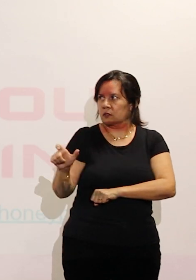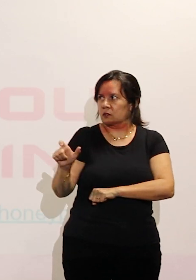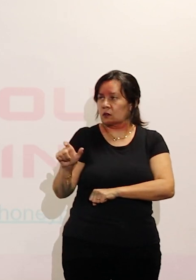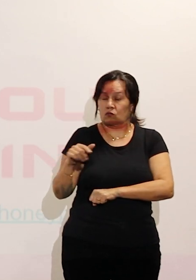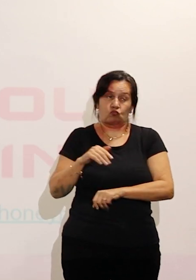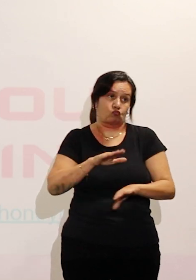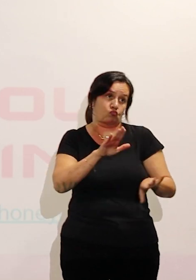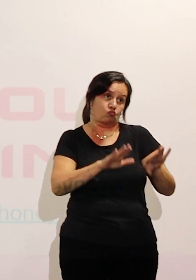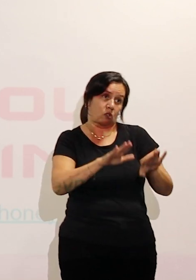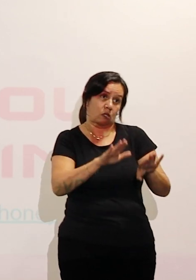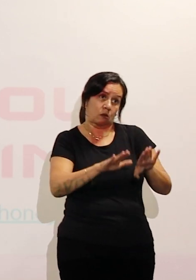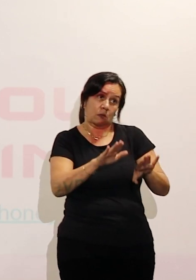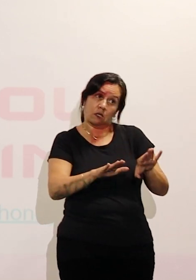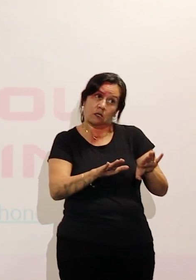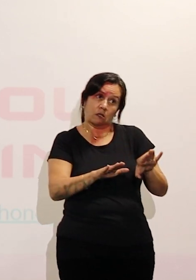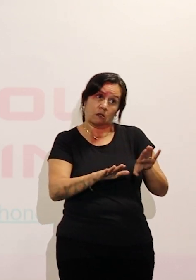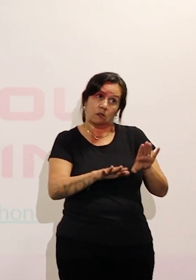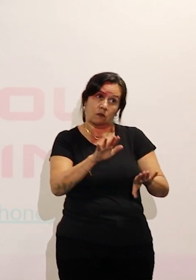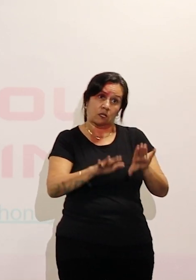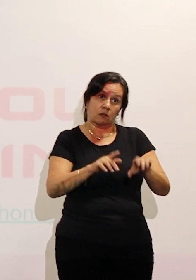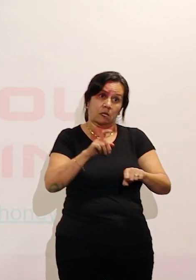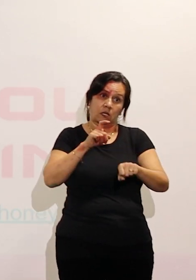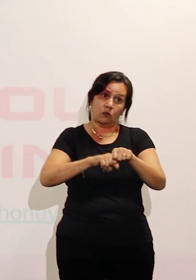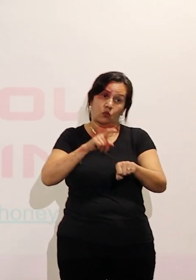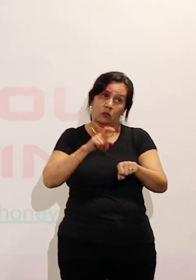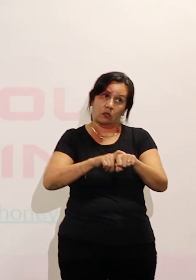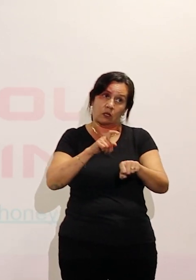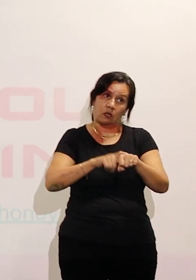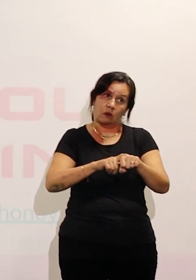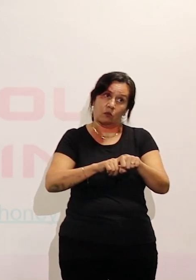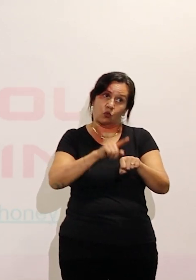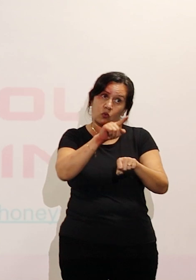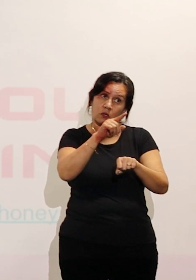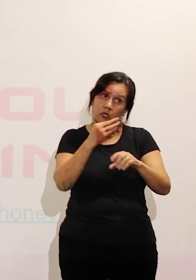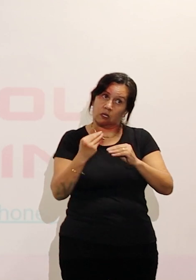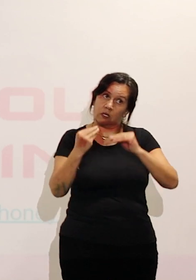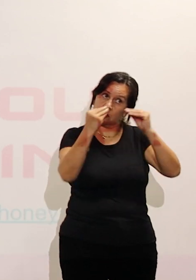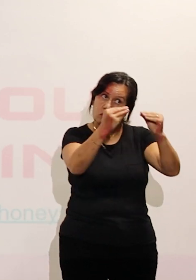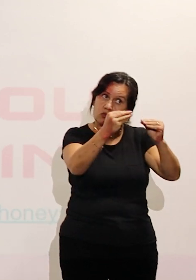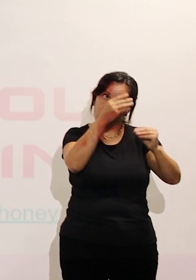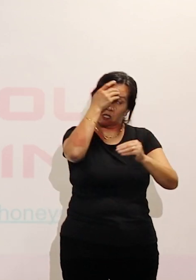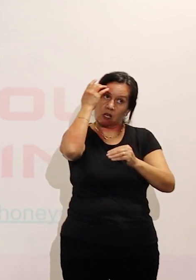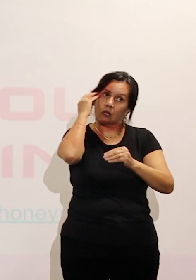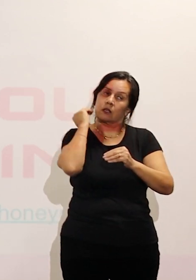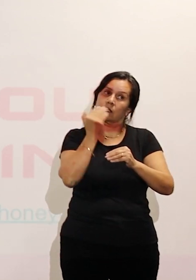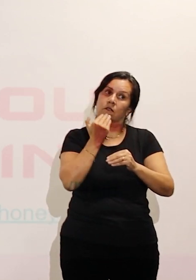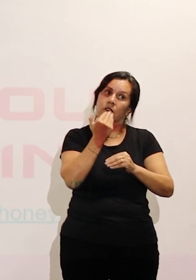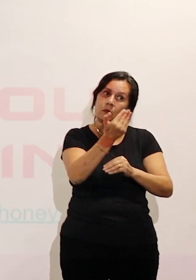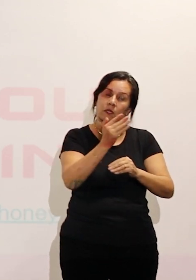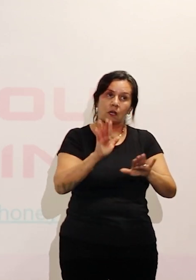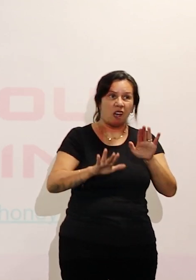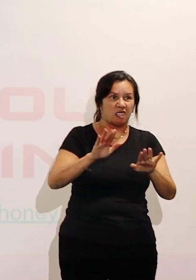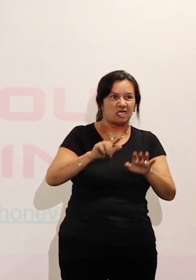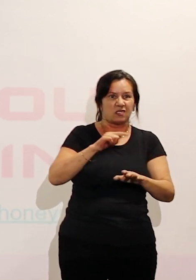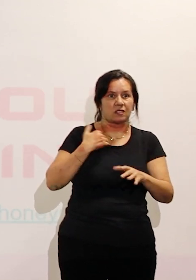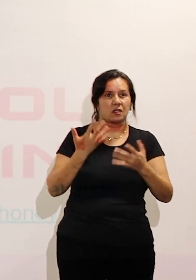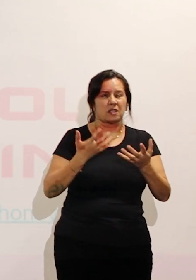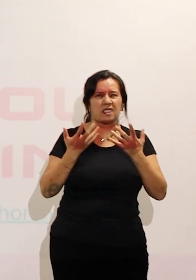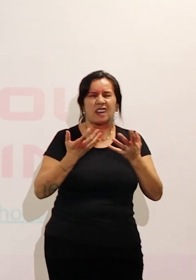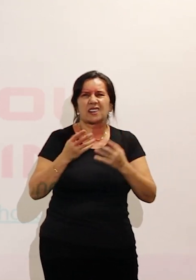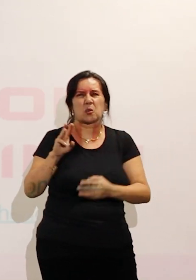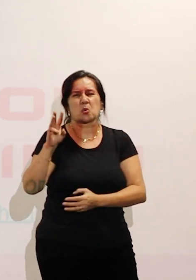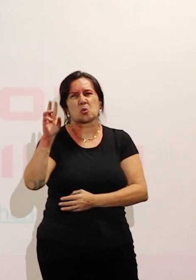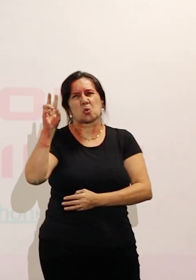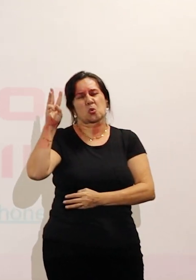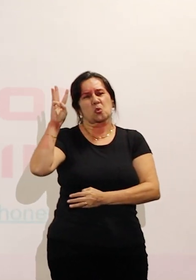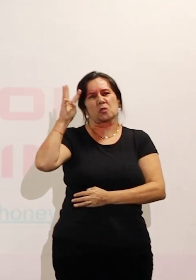do personagem, vai depender muito, às vezes, do tempo que vão te dar isso. Porque, às vezes, você vai querer levar 3 dias, porque